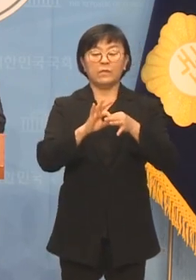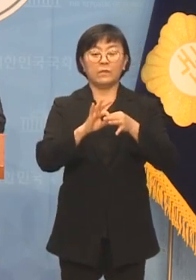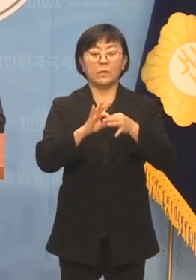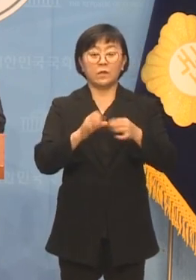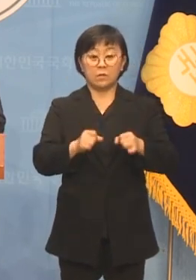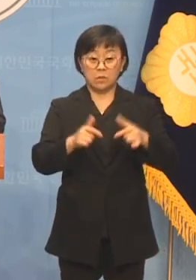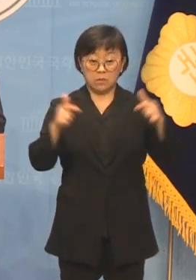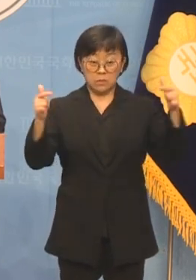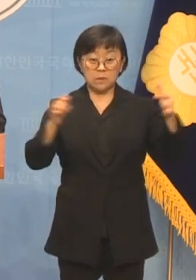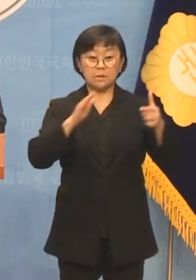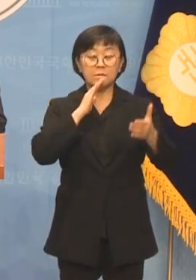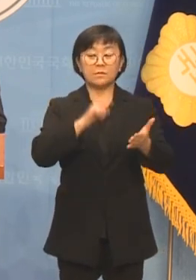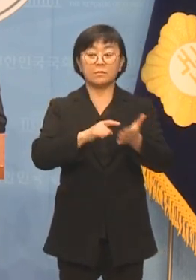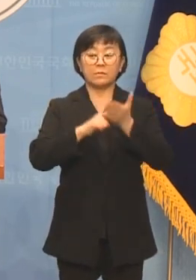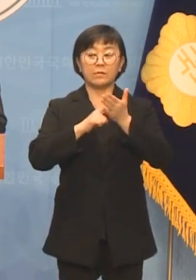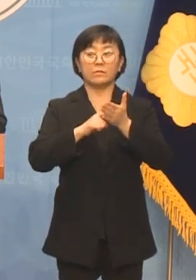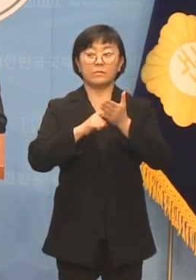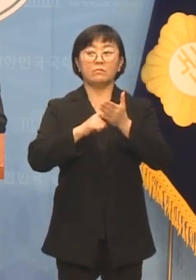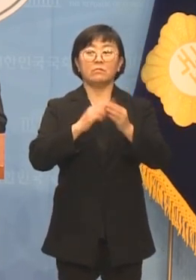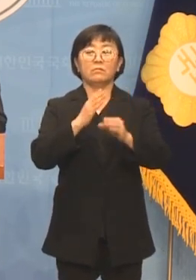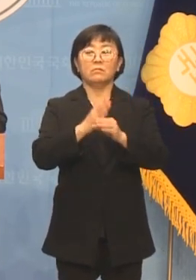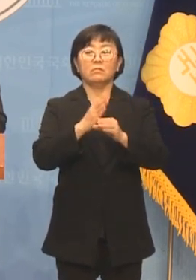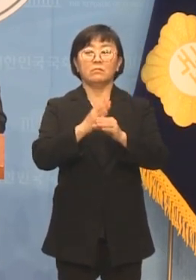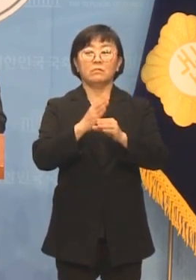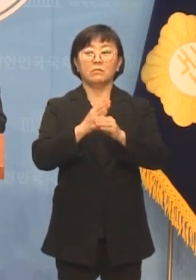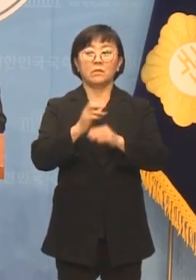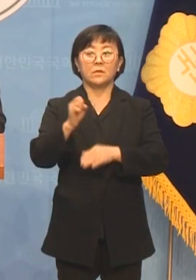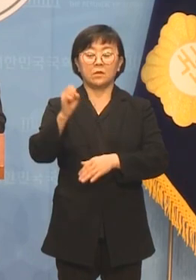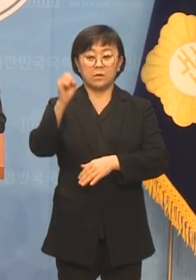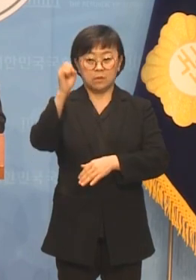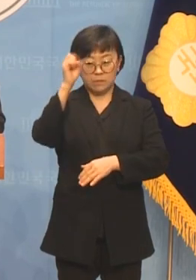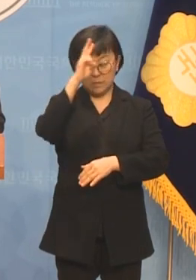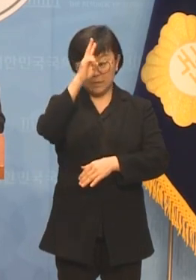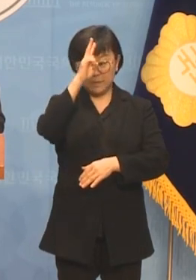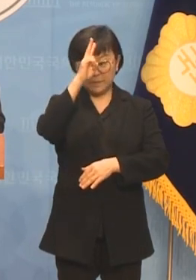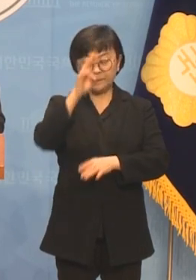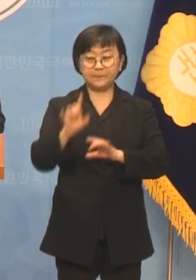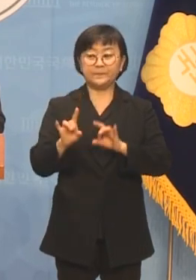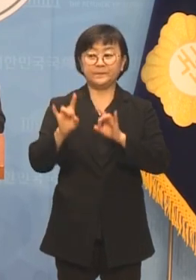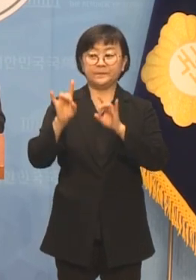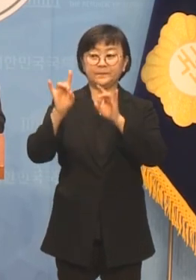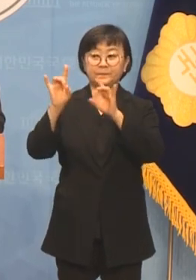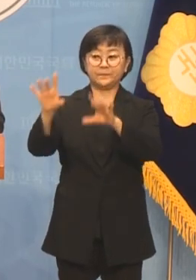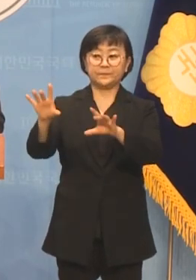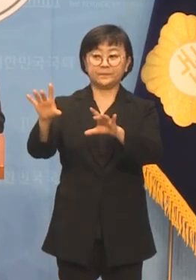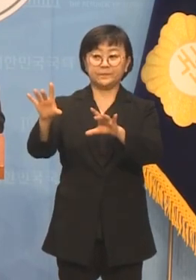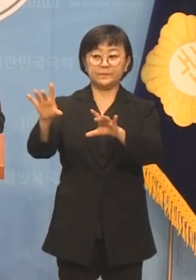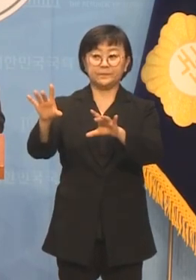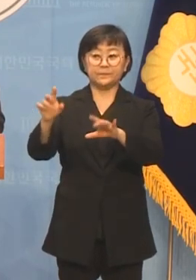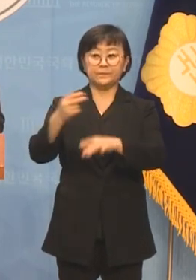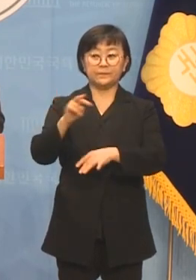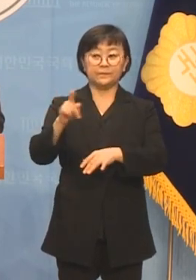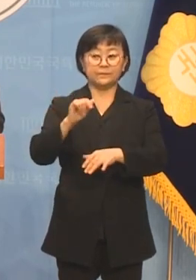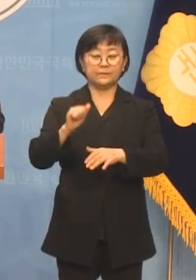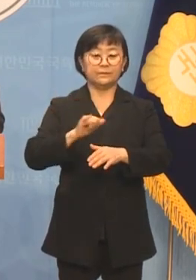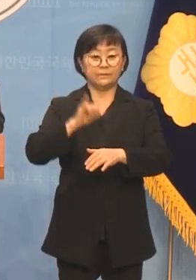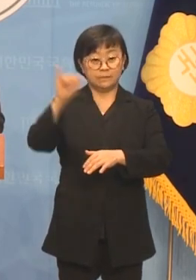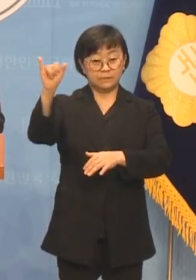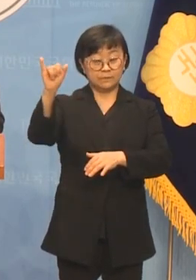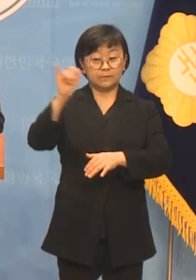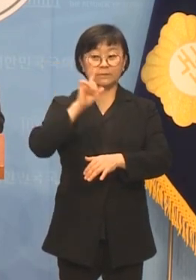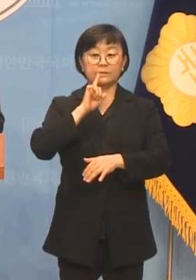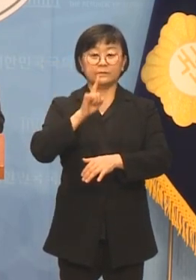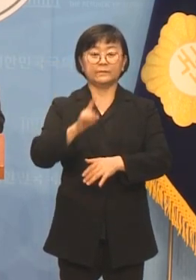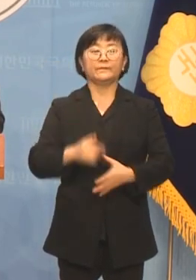점점 이제 실체가 드러나고 있는 상황이었는데, 갑자기 호주 대사로 임명돼서